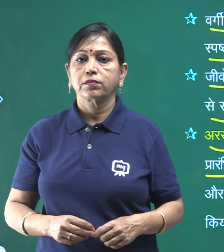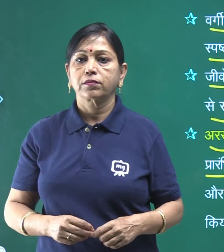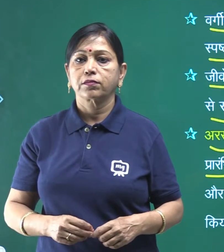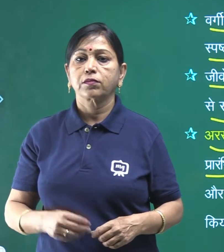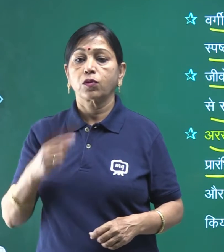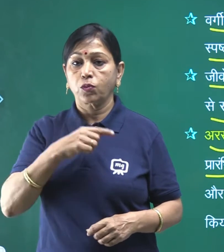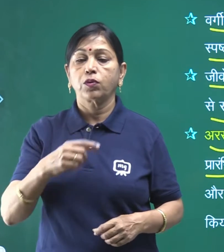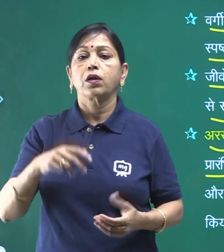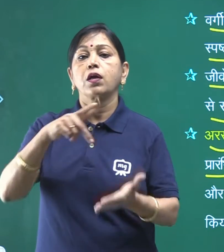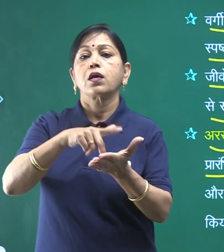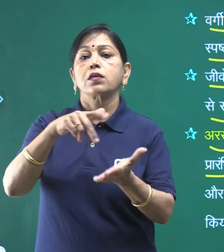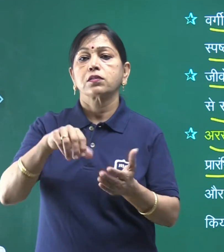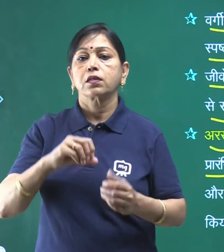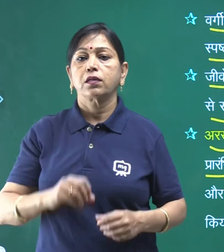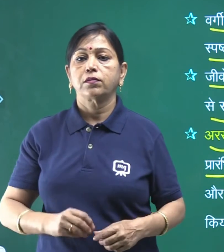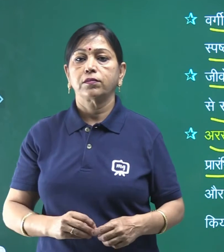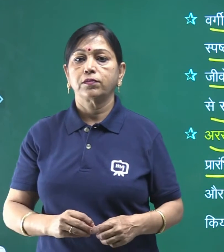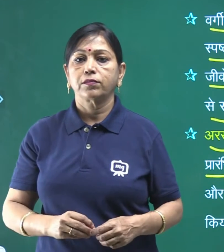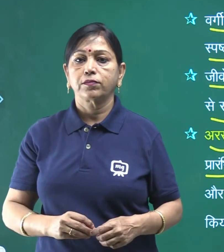उनके स्थल,